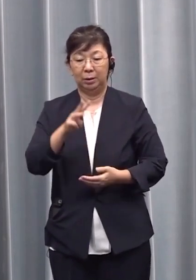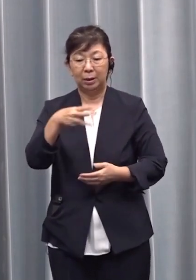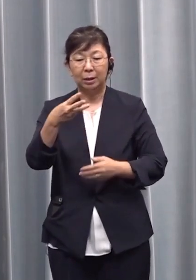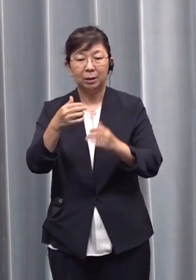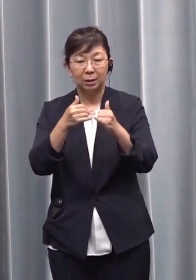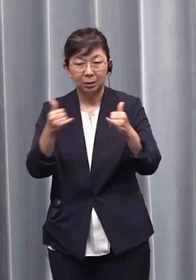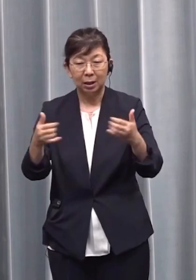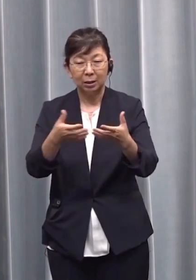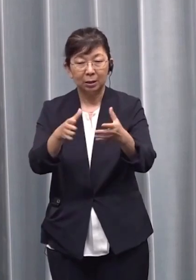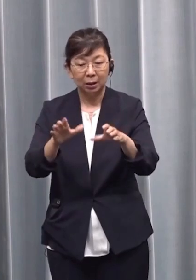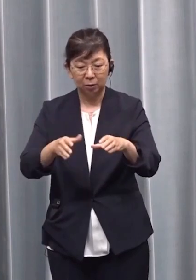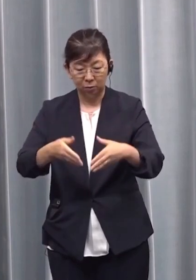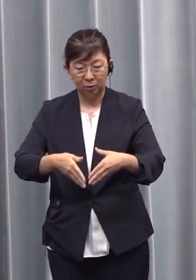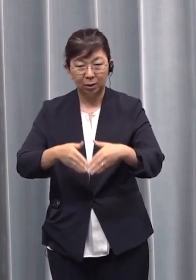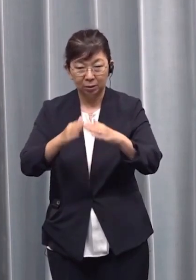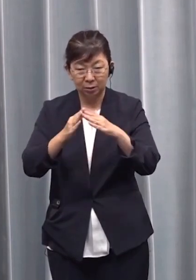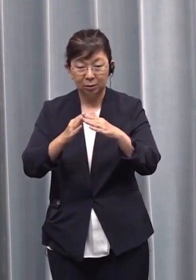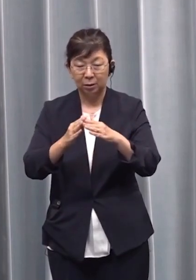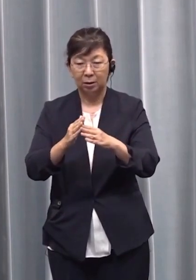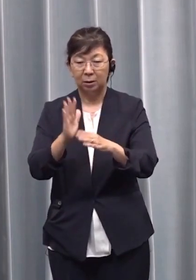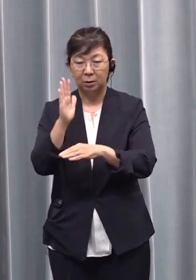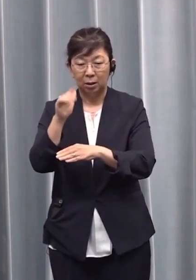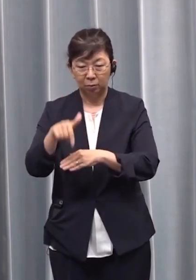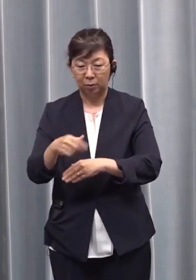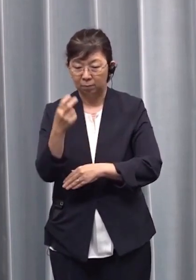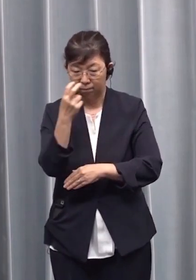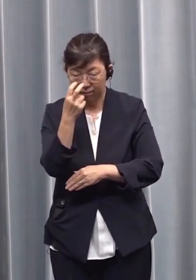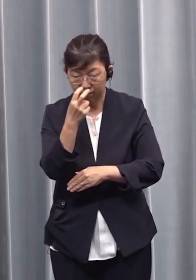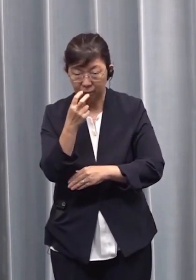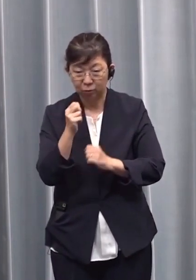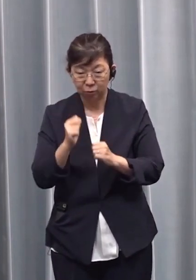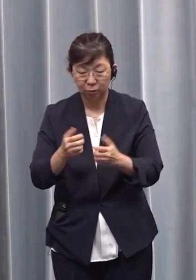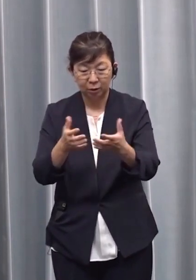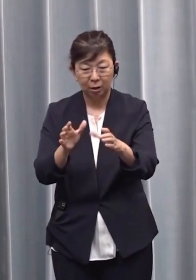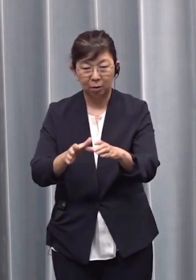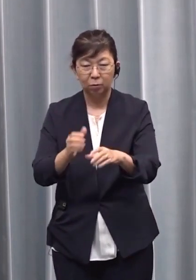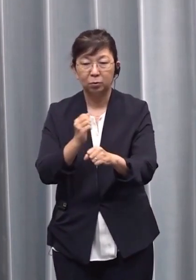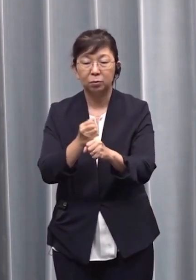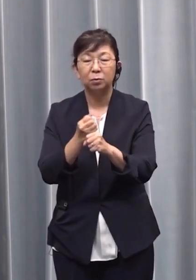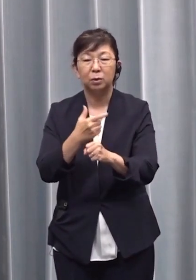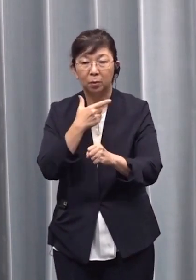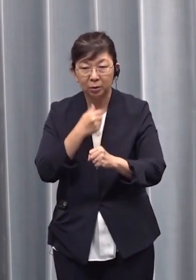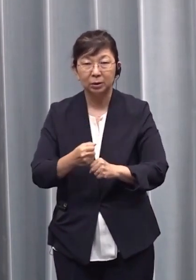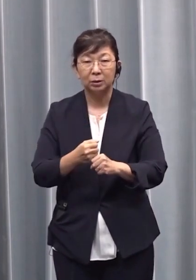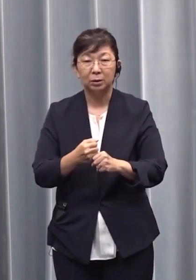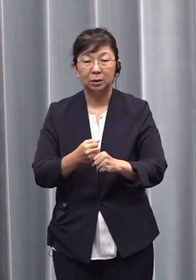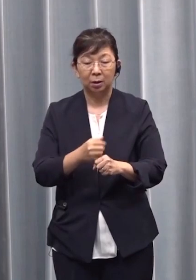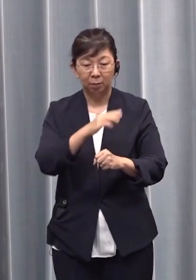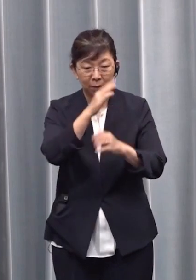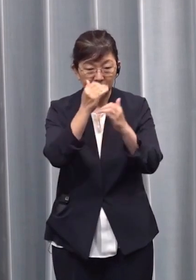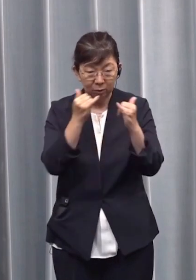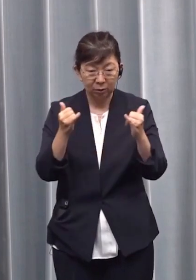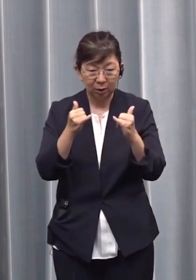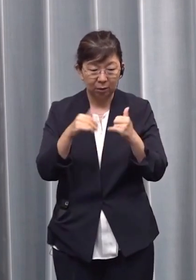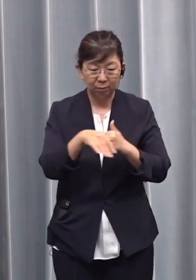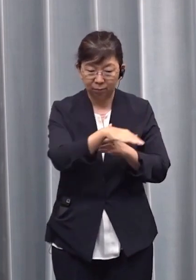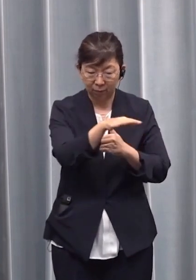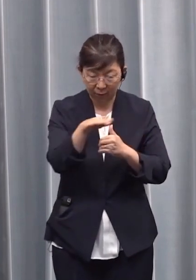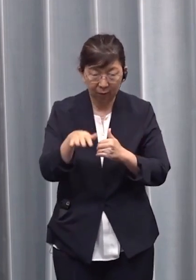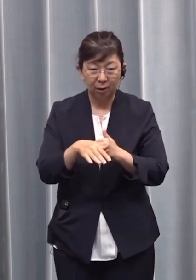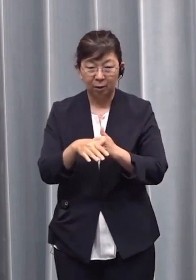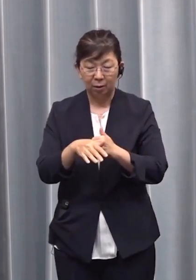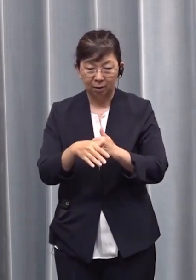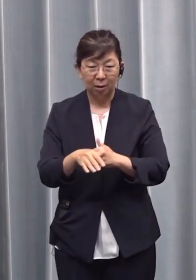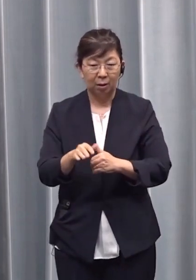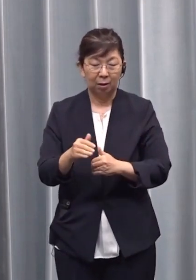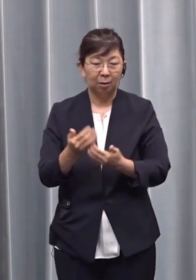関の設置、政府が調査検証するようなものを作ってほしい、そして何よりも彼女および当事者の会の方たちが声を聞いてほ